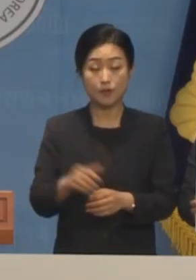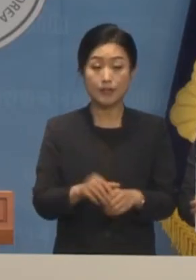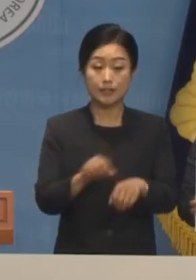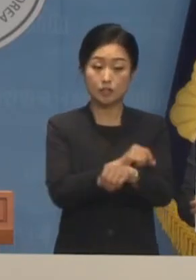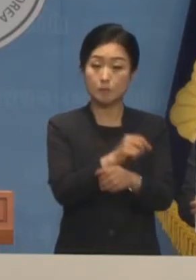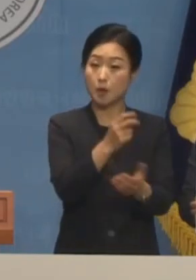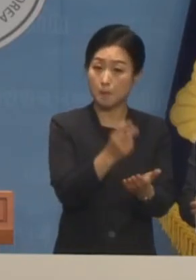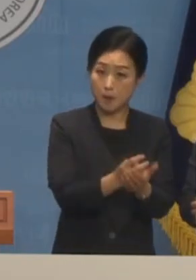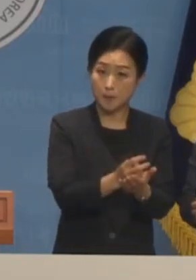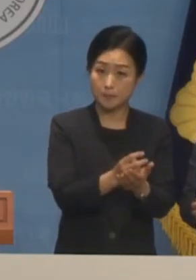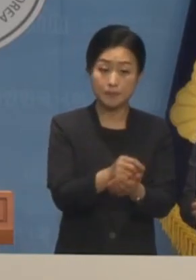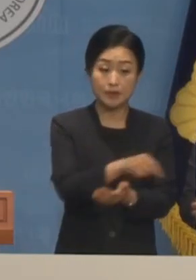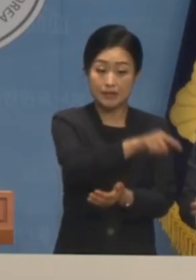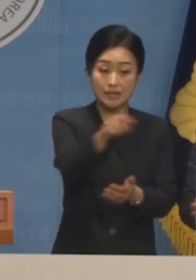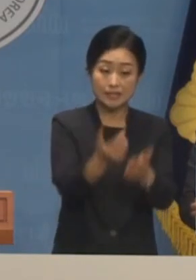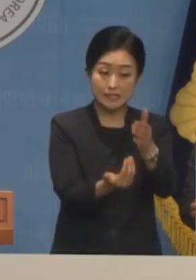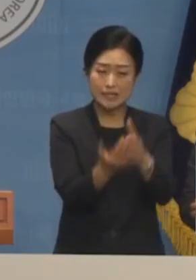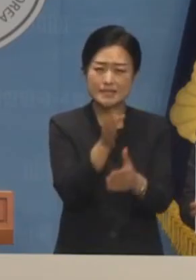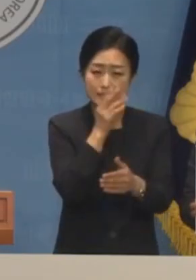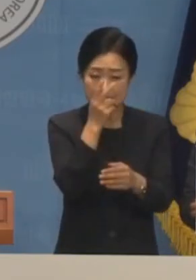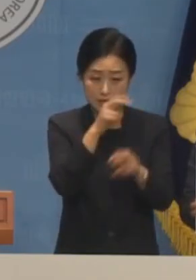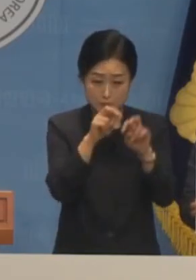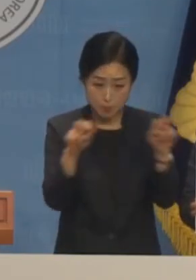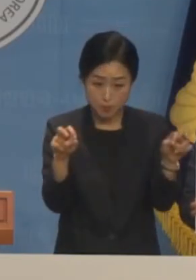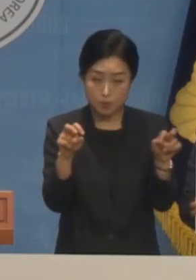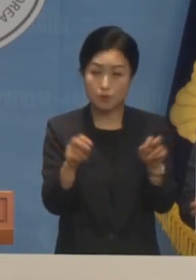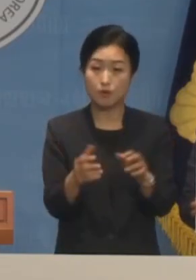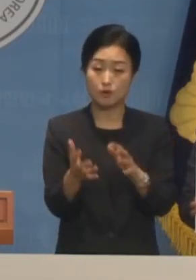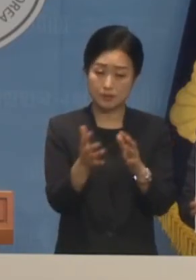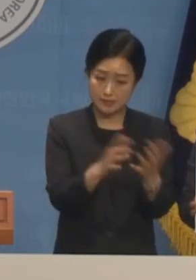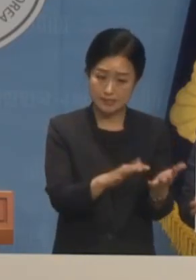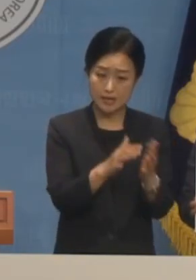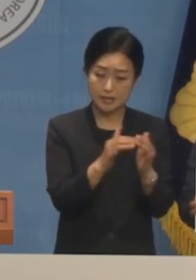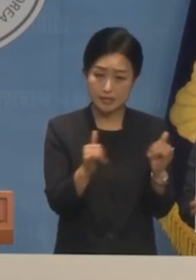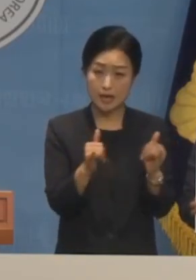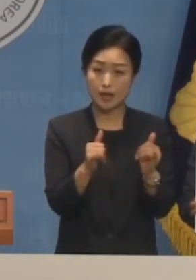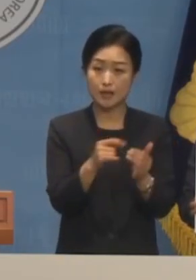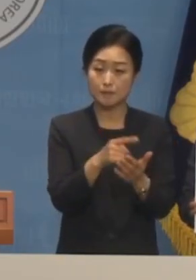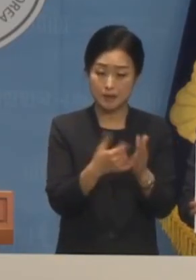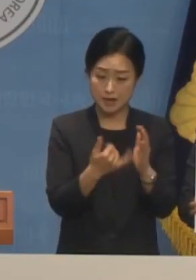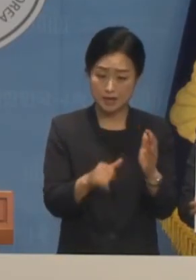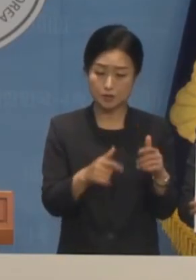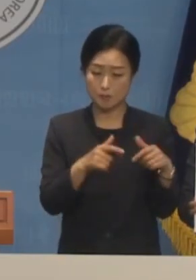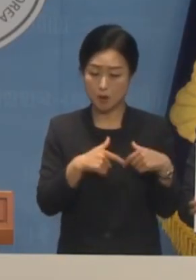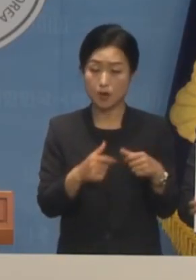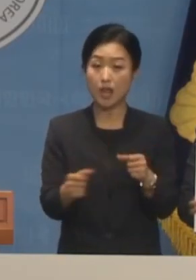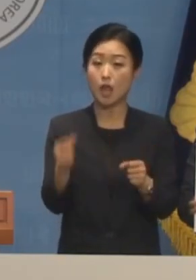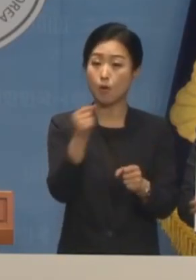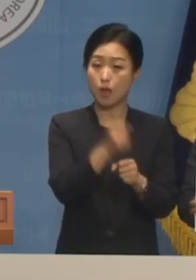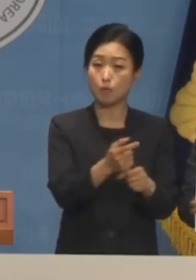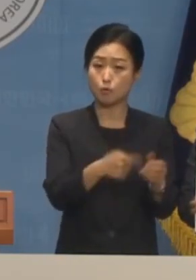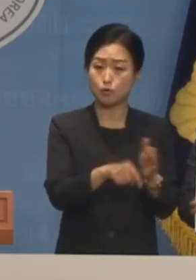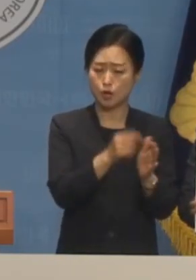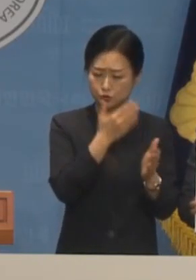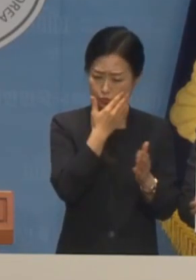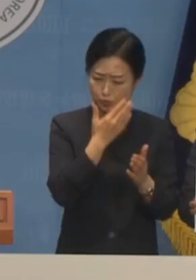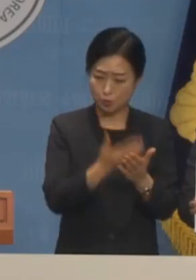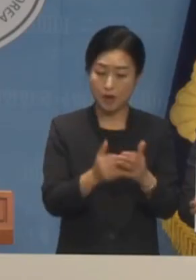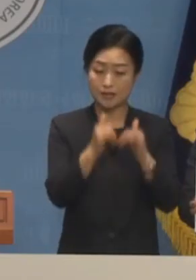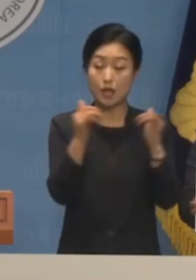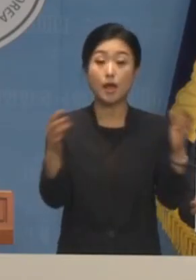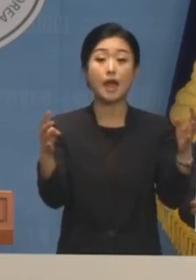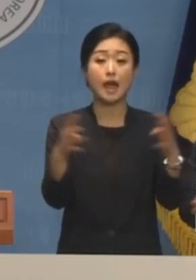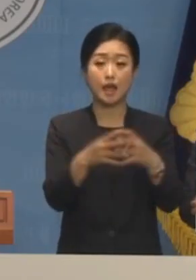특별법은여을 규명 가족의 명예를 회복하기 위한 중요한 사회적 합의의